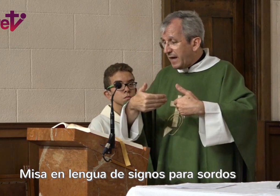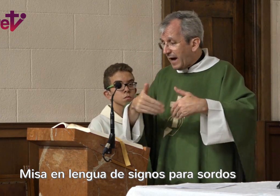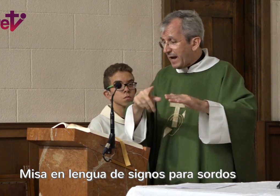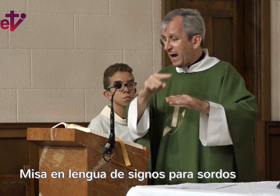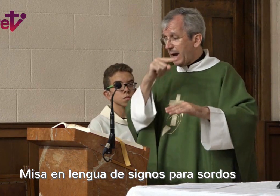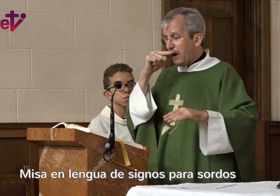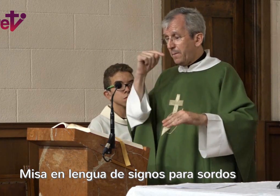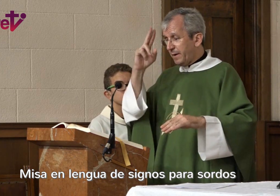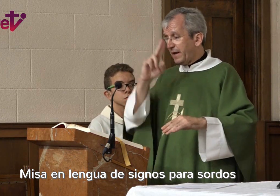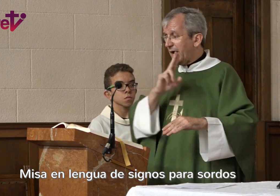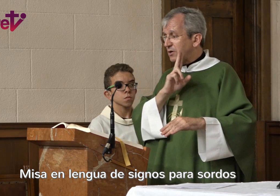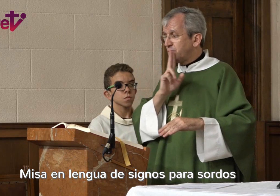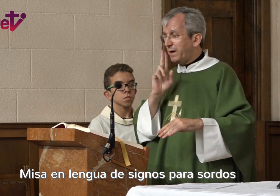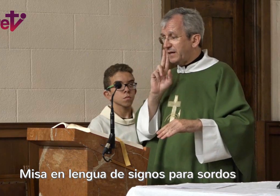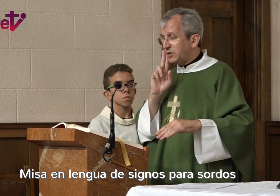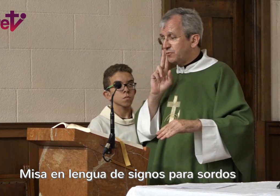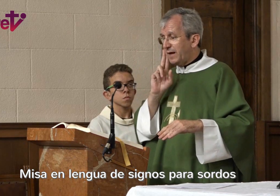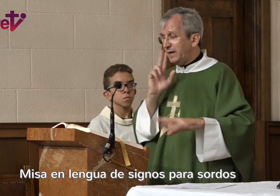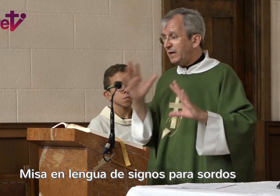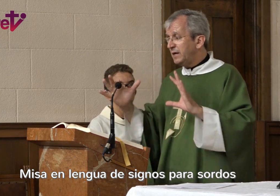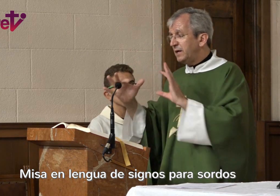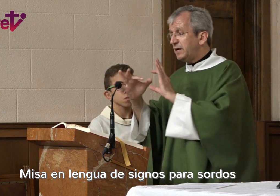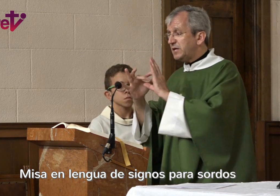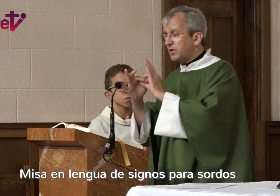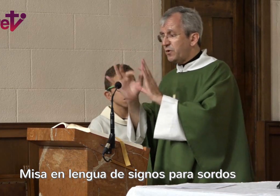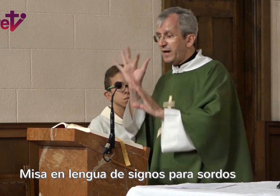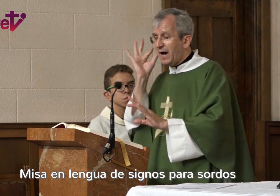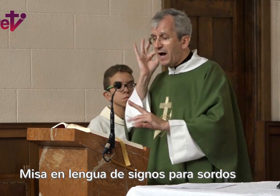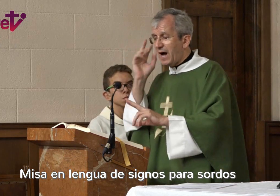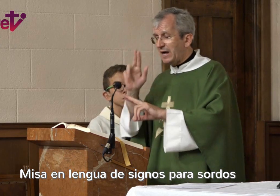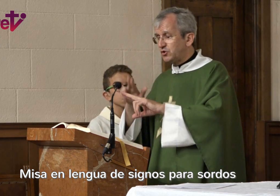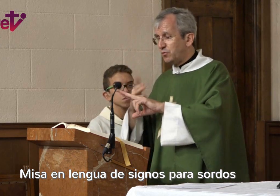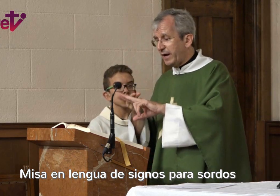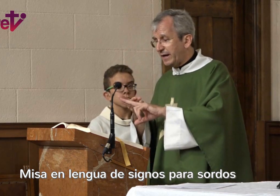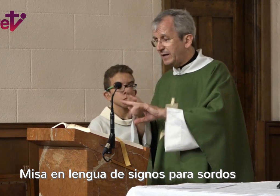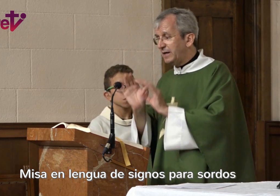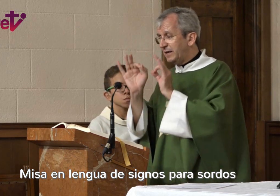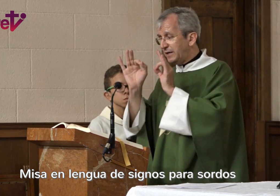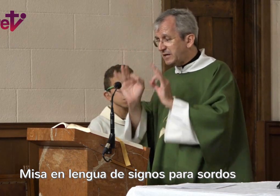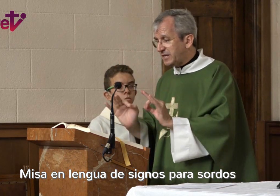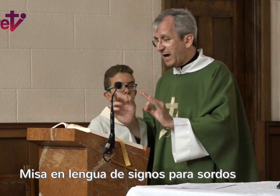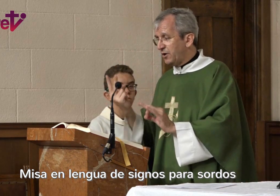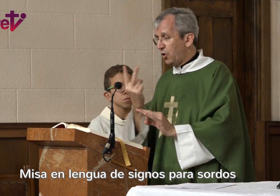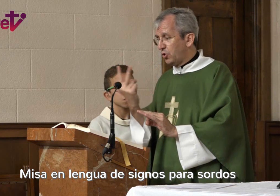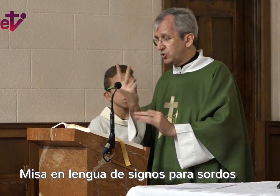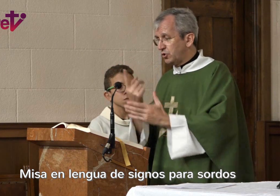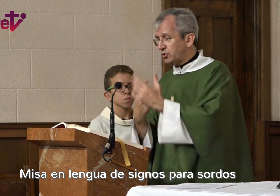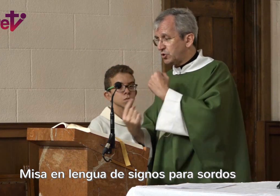dejará el hombre a sú padre y a sú madre y se unirá a sú mujer y serán los dos